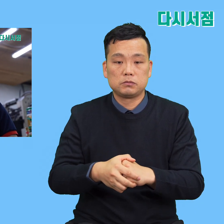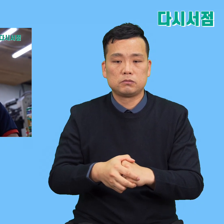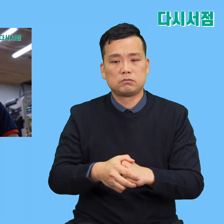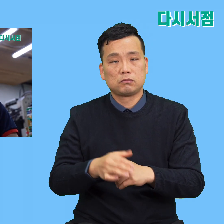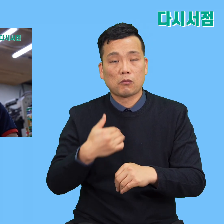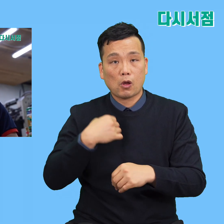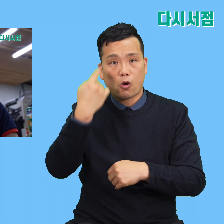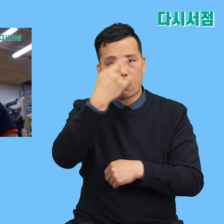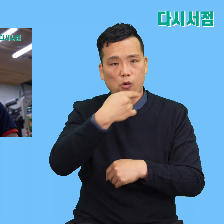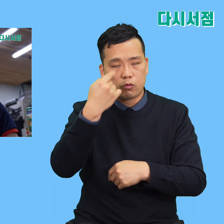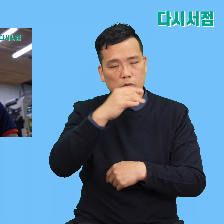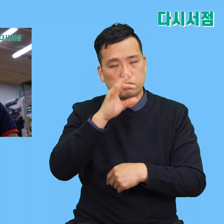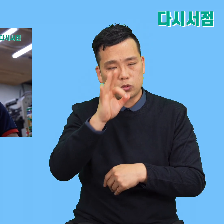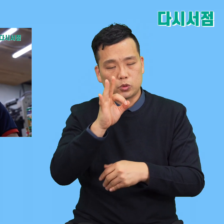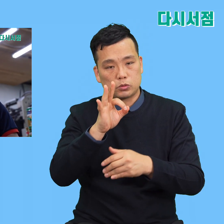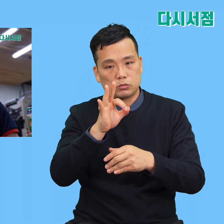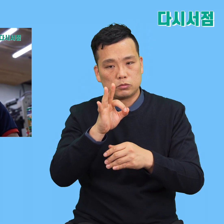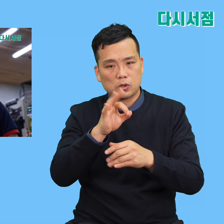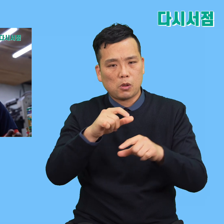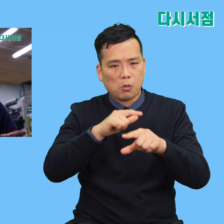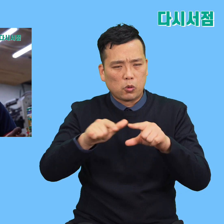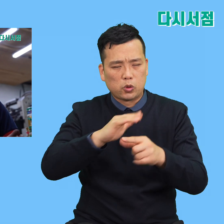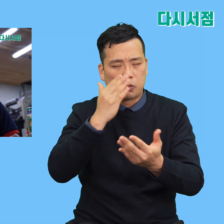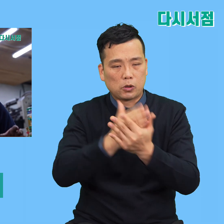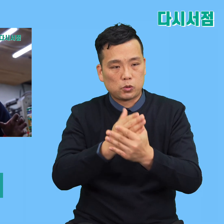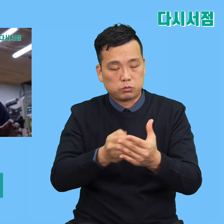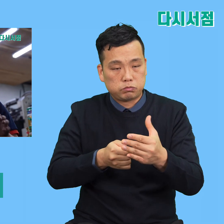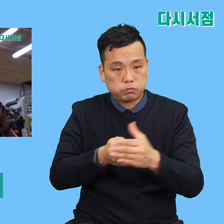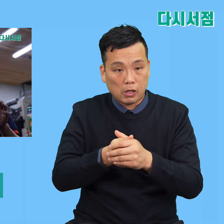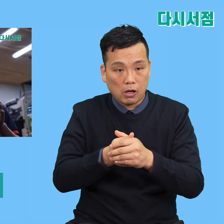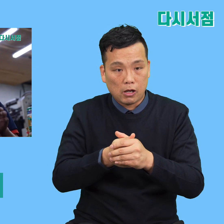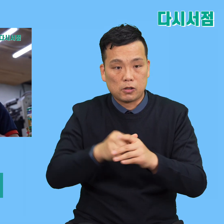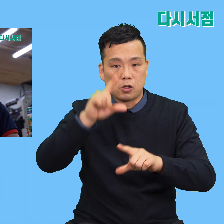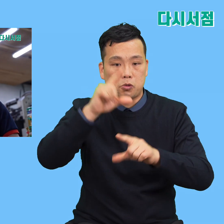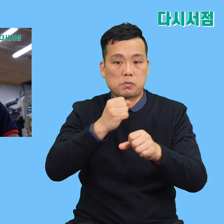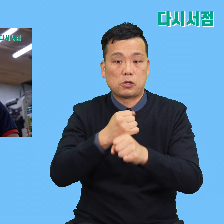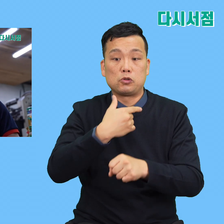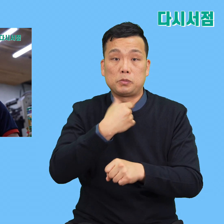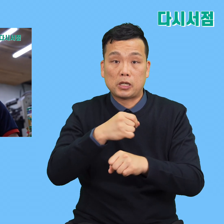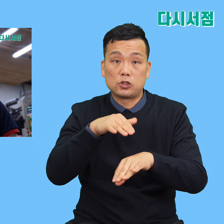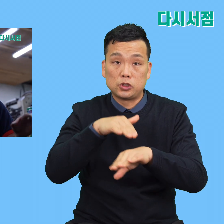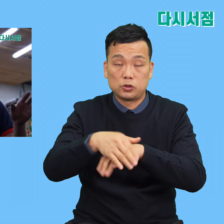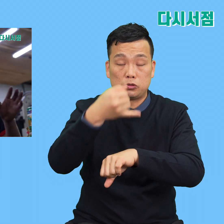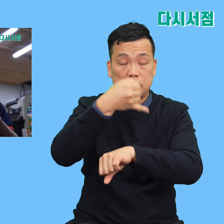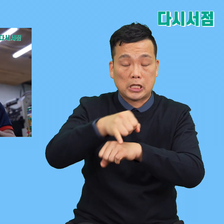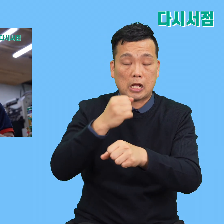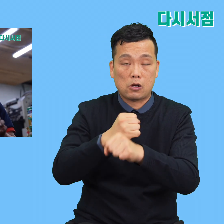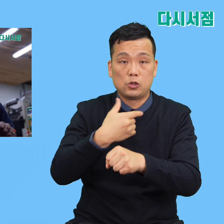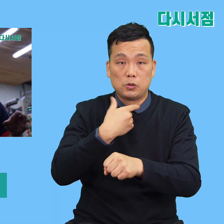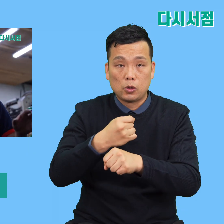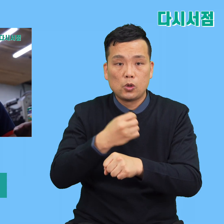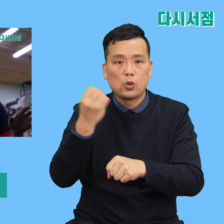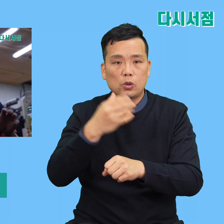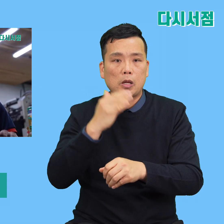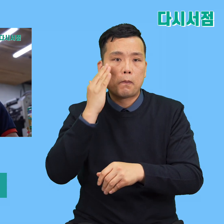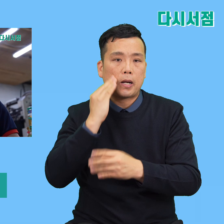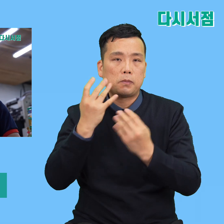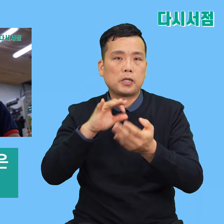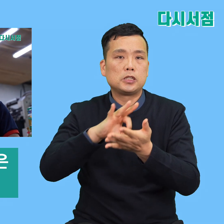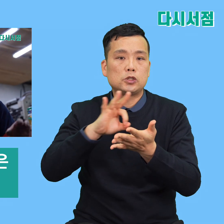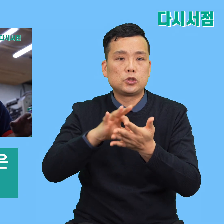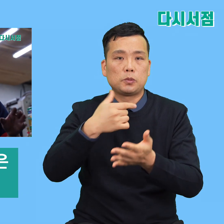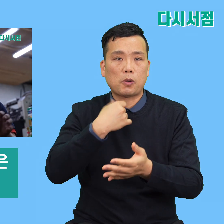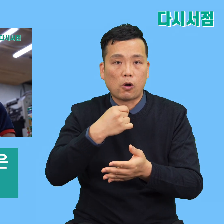뭐 좀 특이하게 하고 싶다 그러면 이제 자기에 그거 맞춰서 자기가 뭐 파란색을 좋아하는 사람은 좀 파랗게 많이